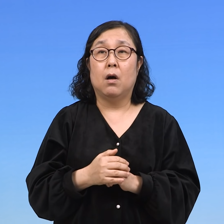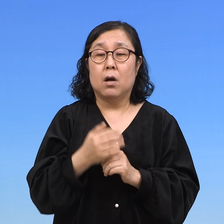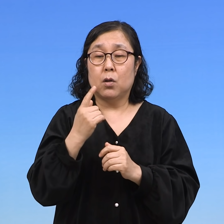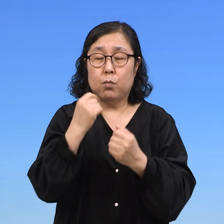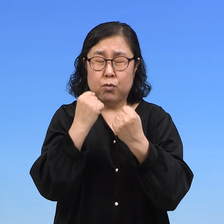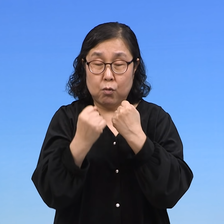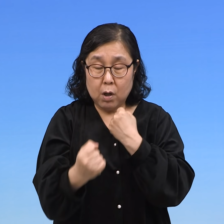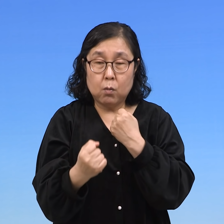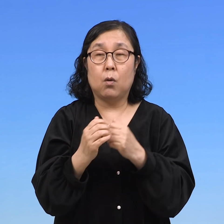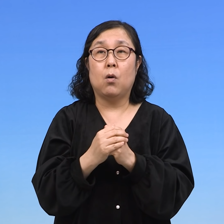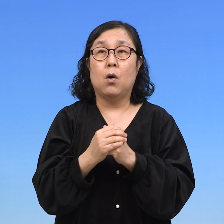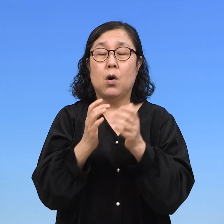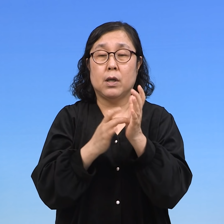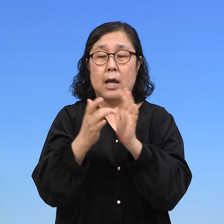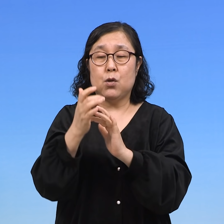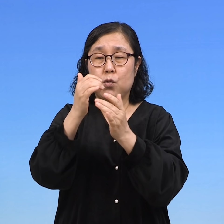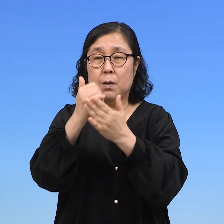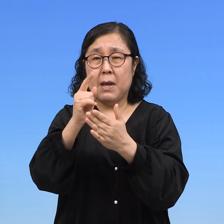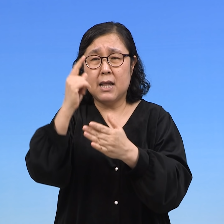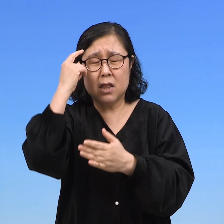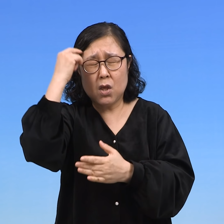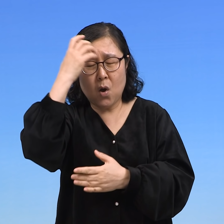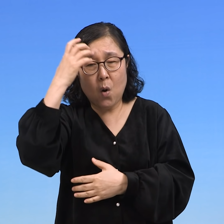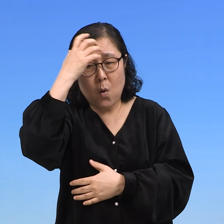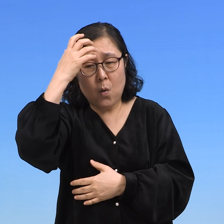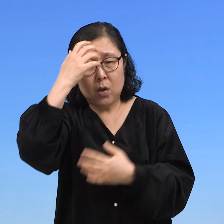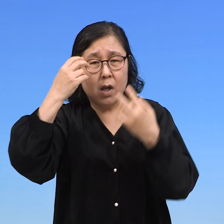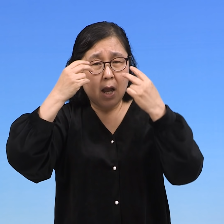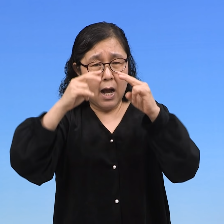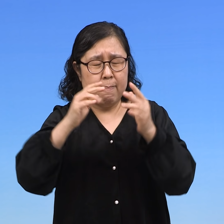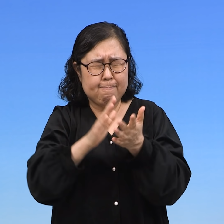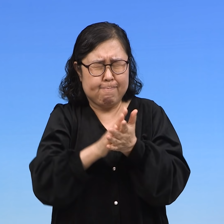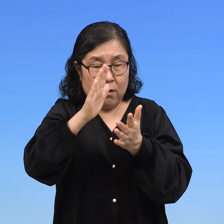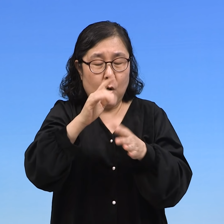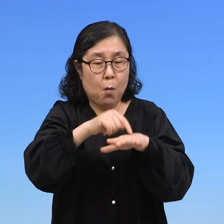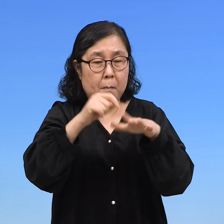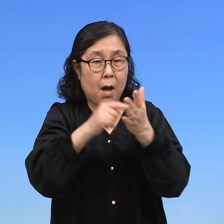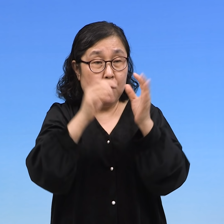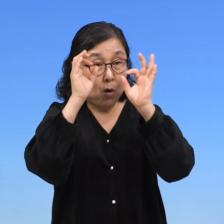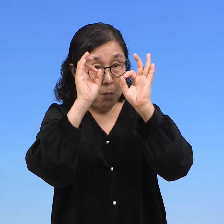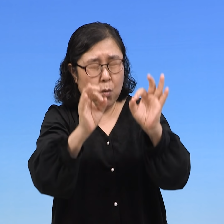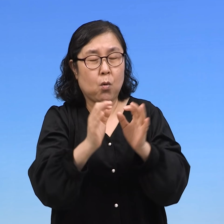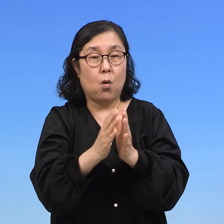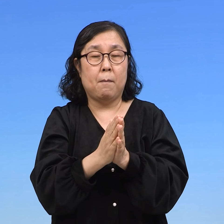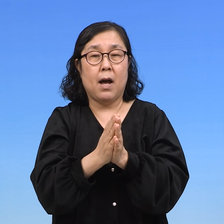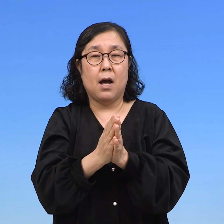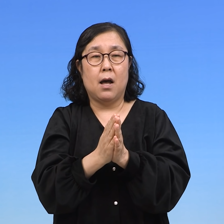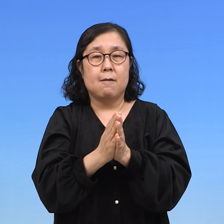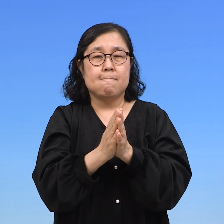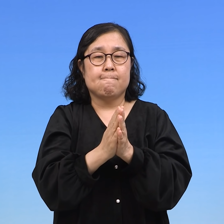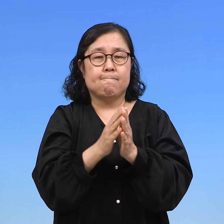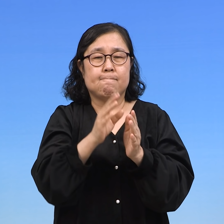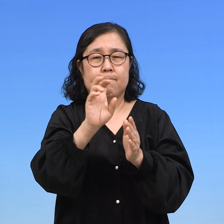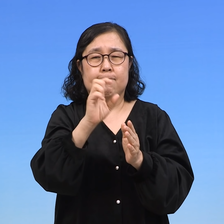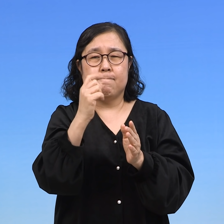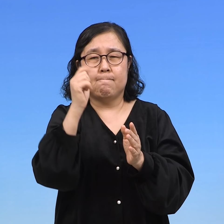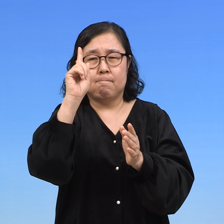예수님의 한 영혼 한 영혼을 향한 열정을 보시고 말도 안 되는 모함을 하는 겁니다